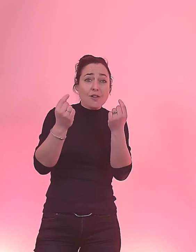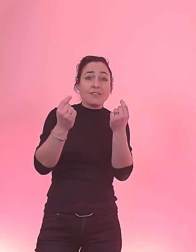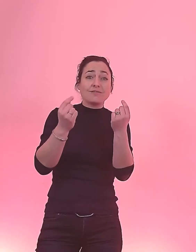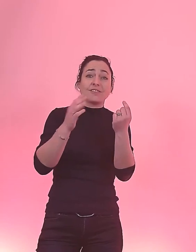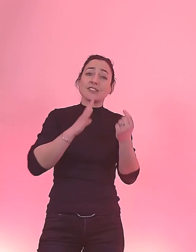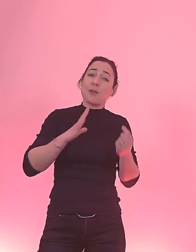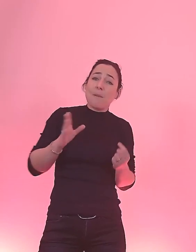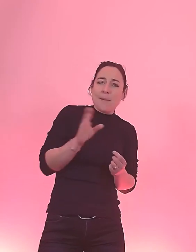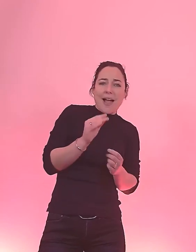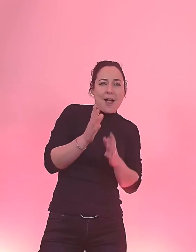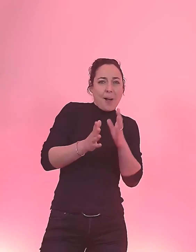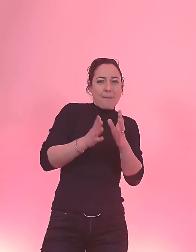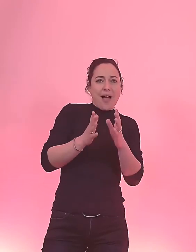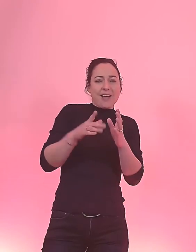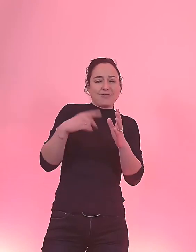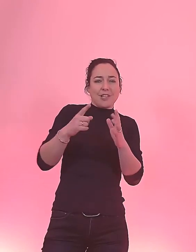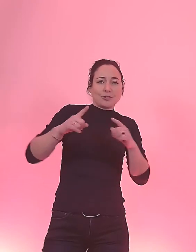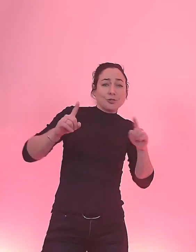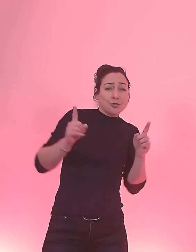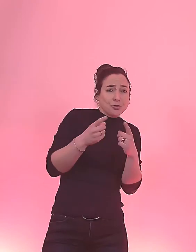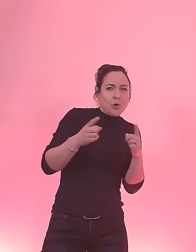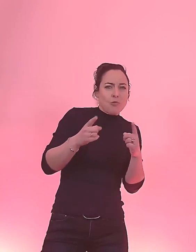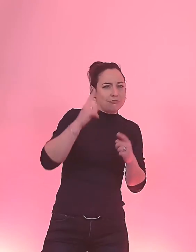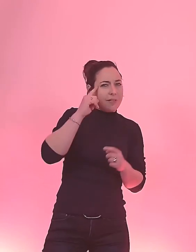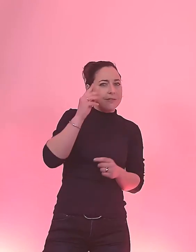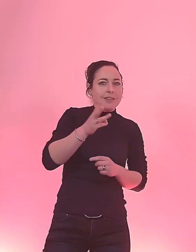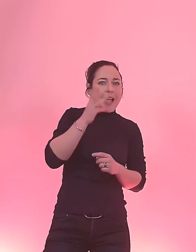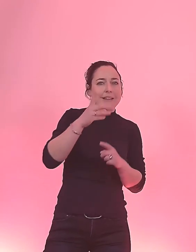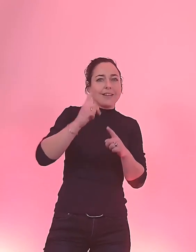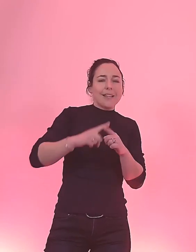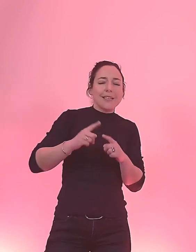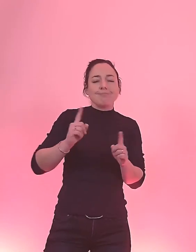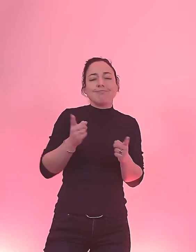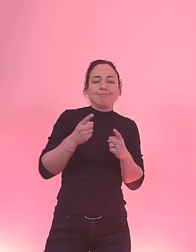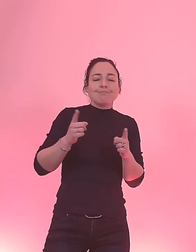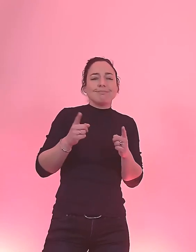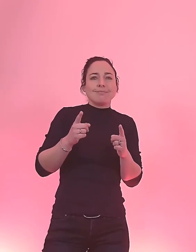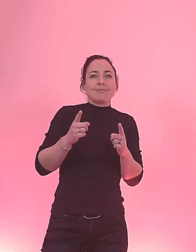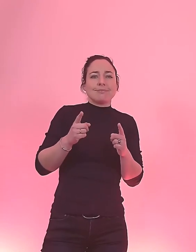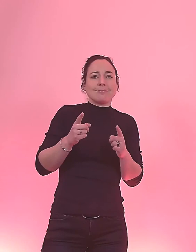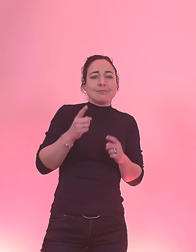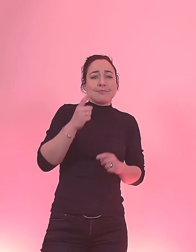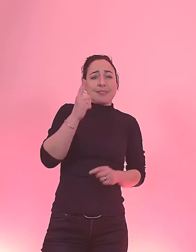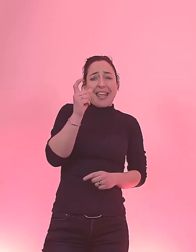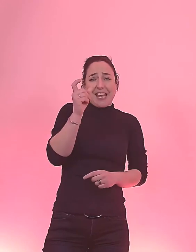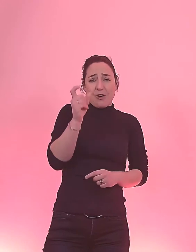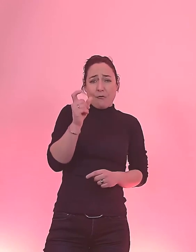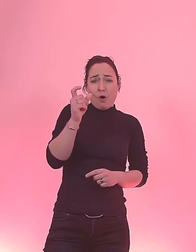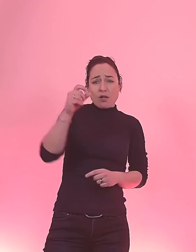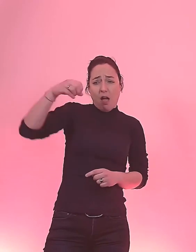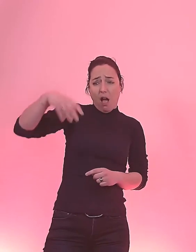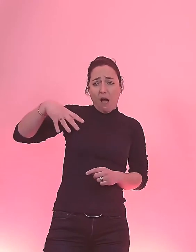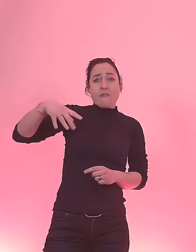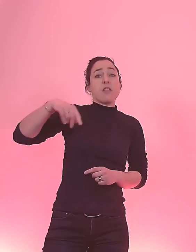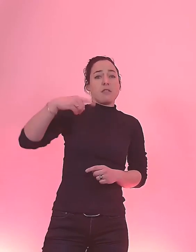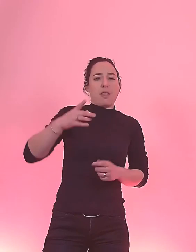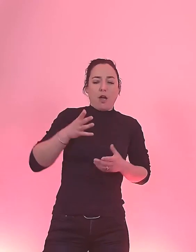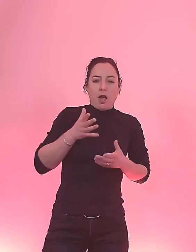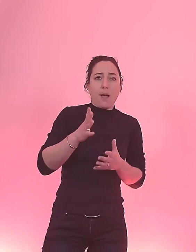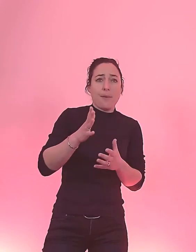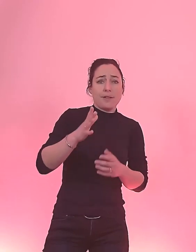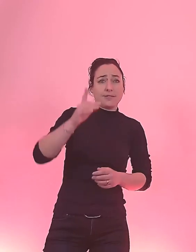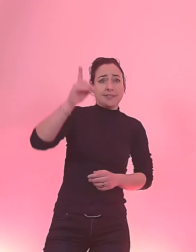gebaren want elke keer zo lang dan de zon en denk ik al 13 keer en dan elke keer lieten we een woord vallen en dan ging je een gebaar door hoe het